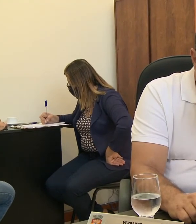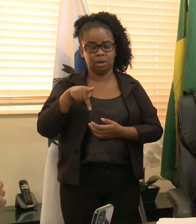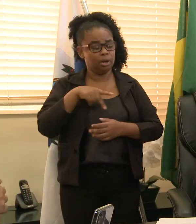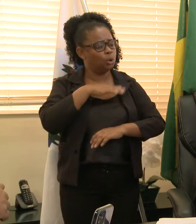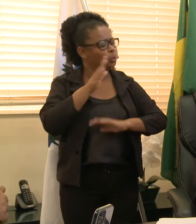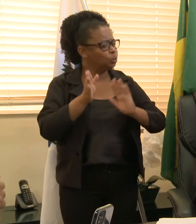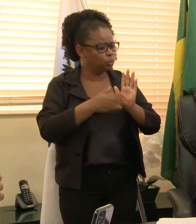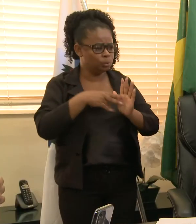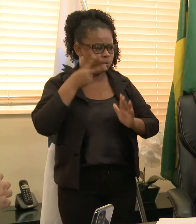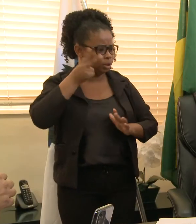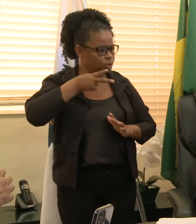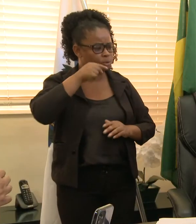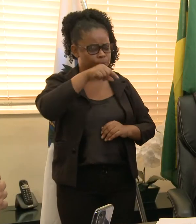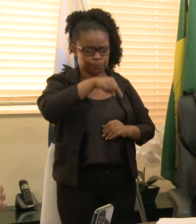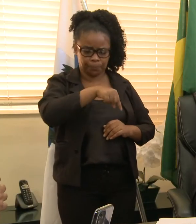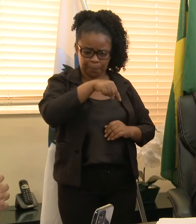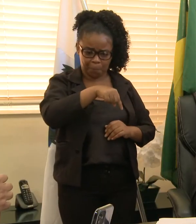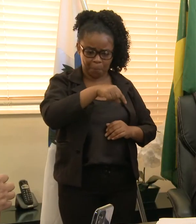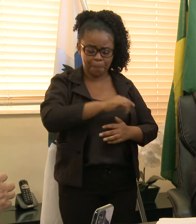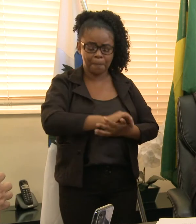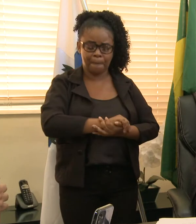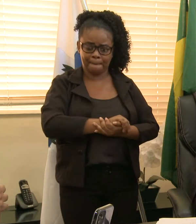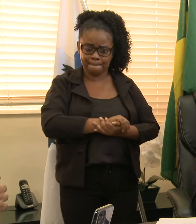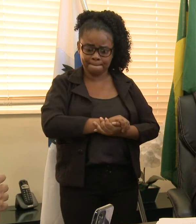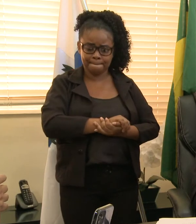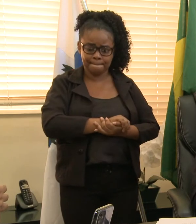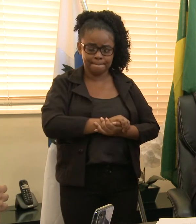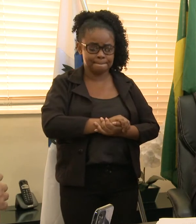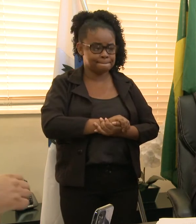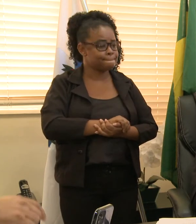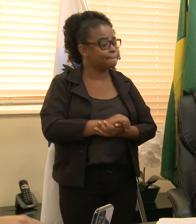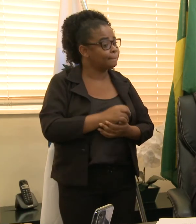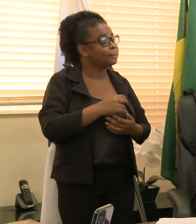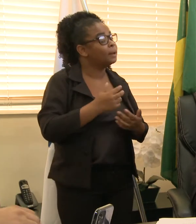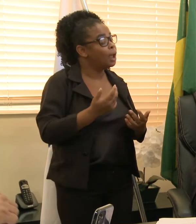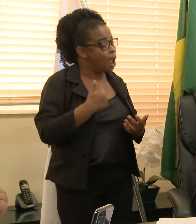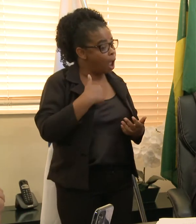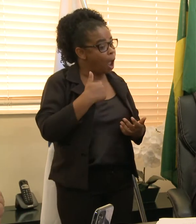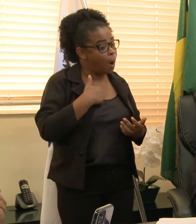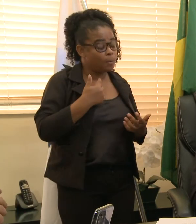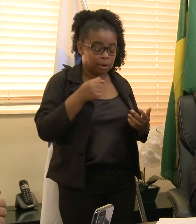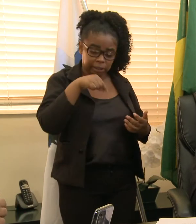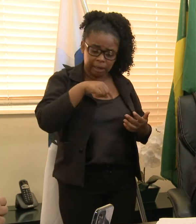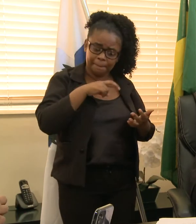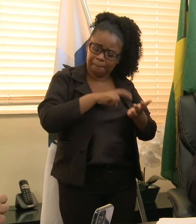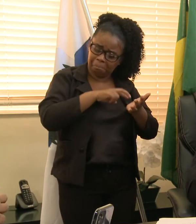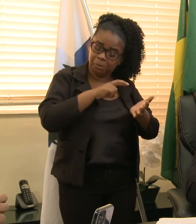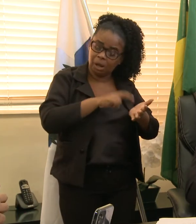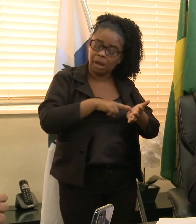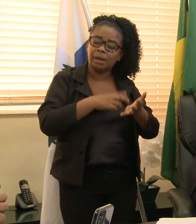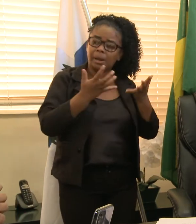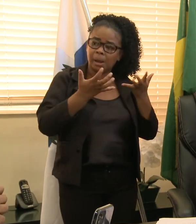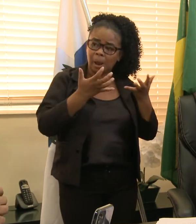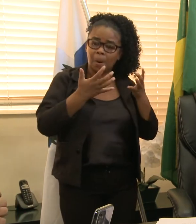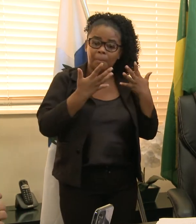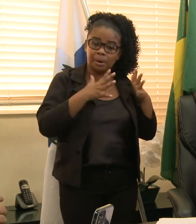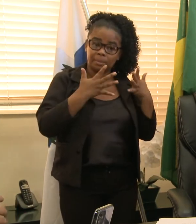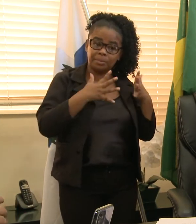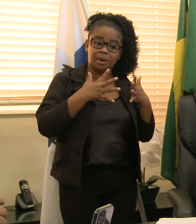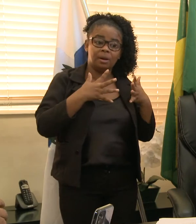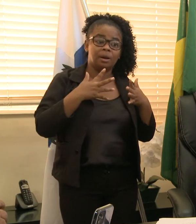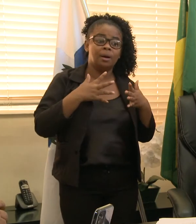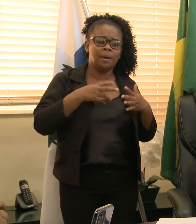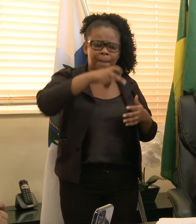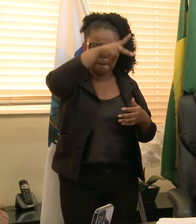indicação parlamentar para a criação do viaduto ligando Caxias ainda do governador,